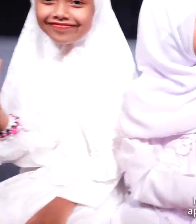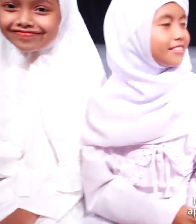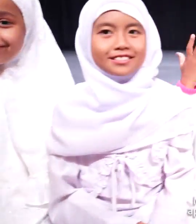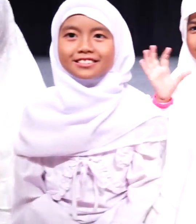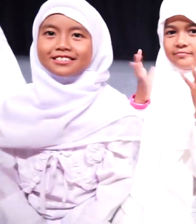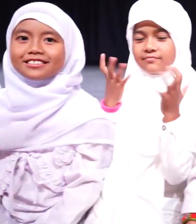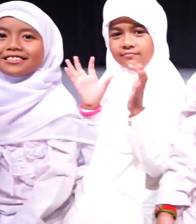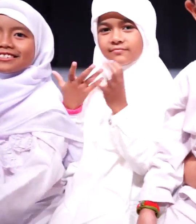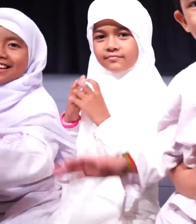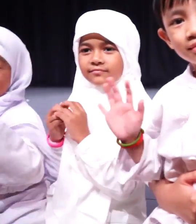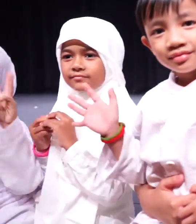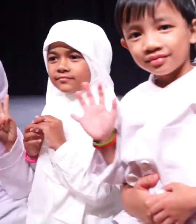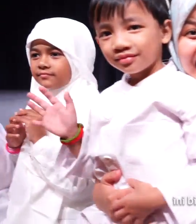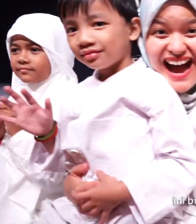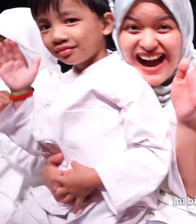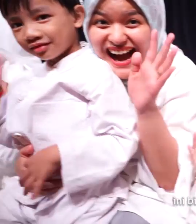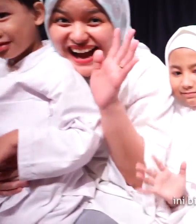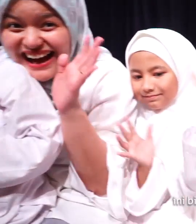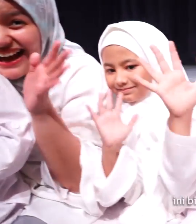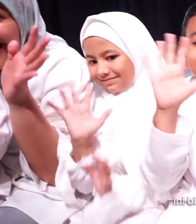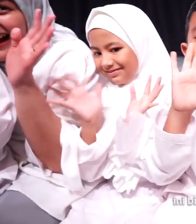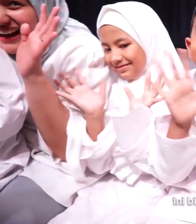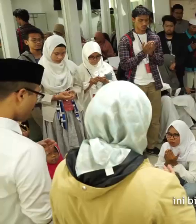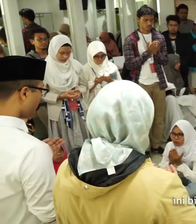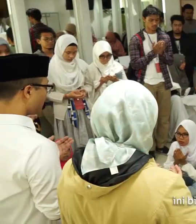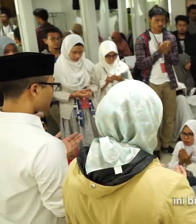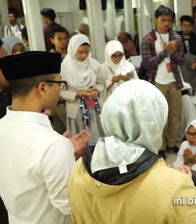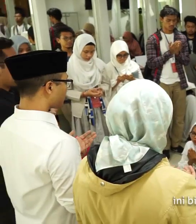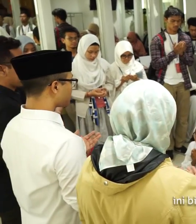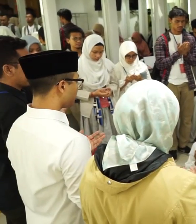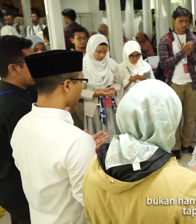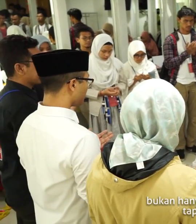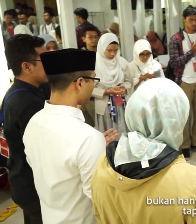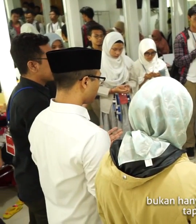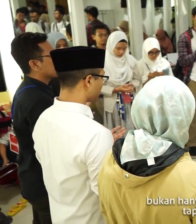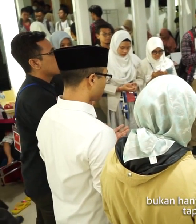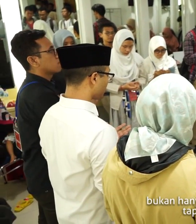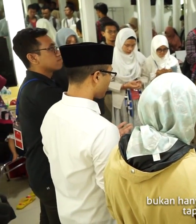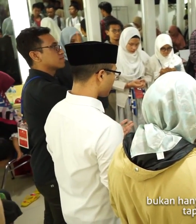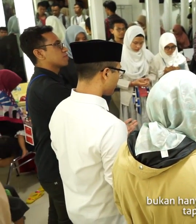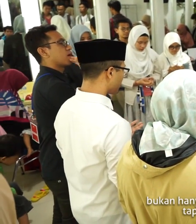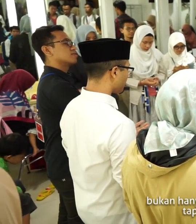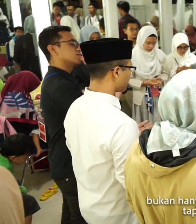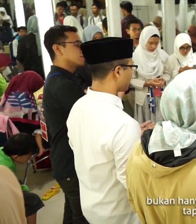buat ini bisa bermanfaat untuk bukan hanya untuk teman-teman tuli, tapi untuk kita